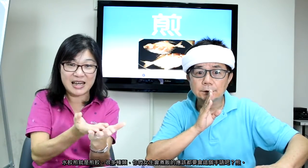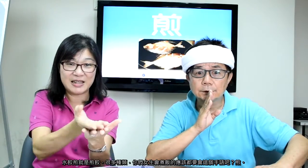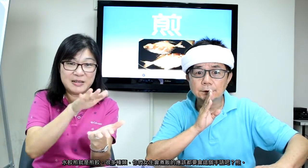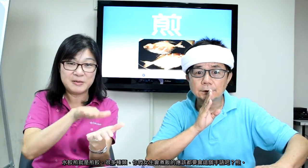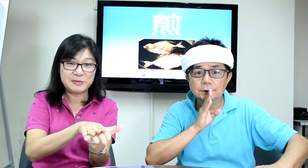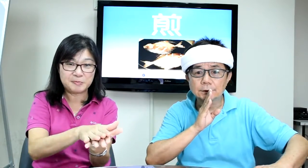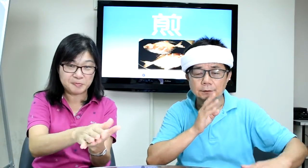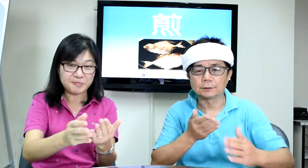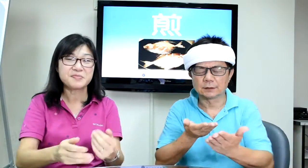煎，